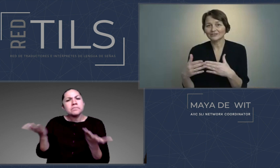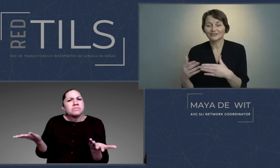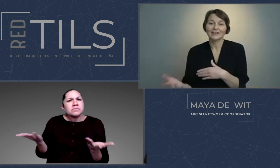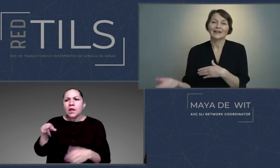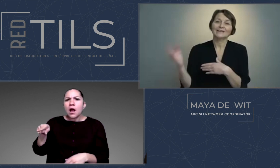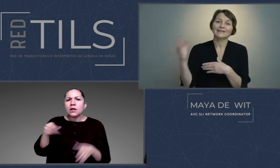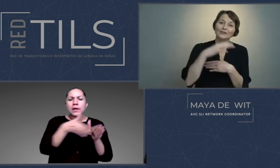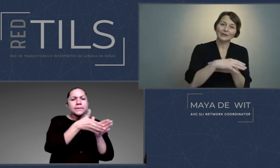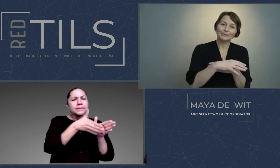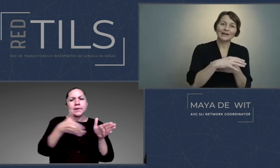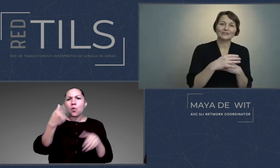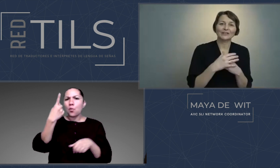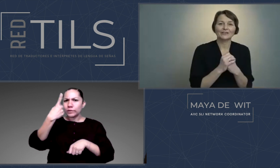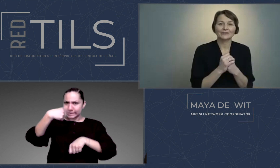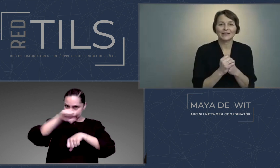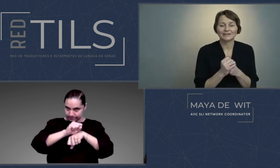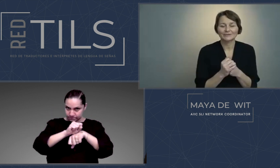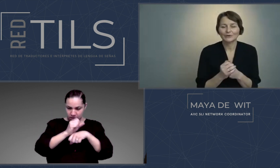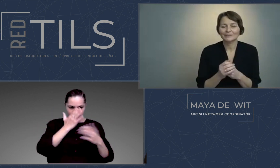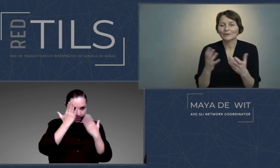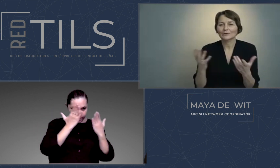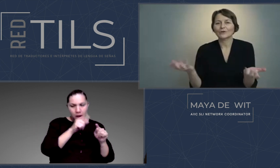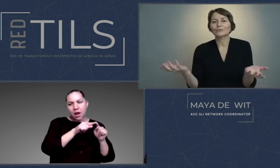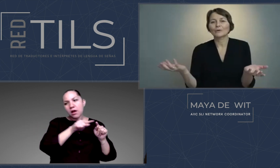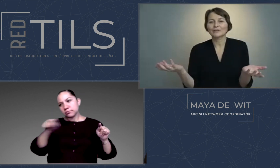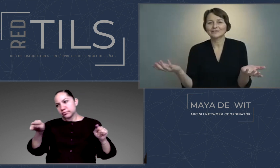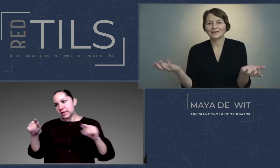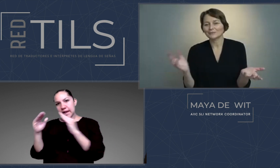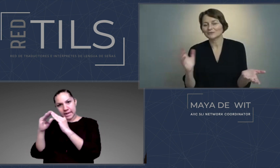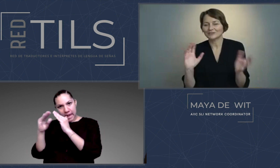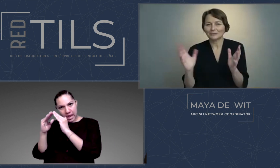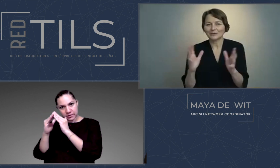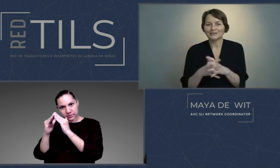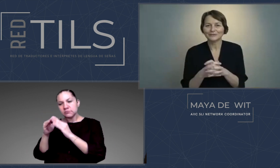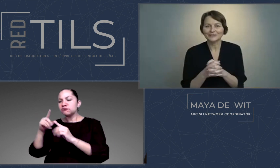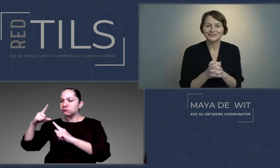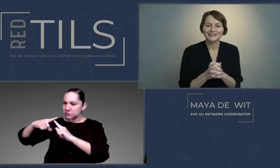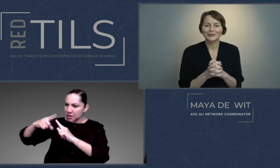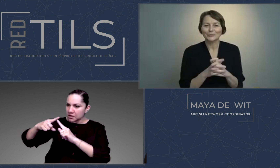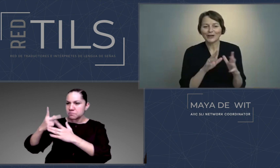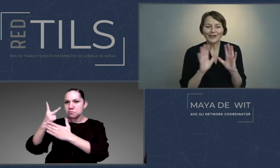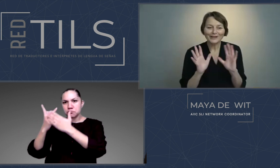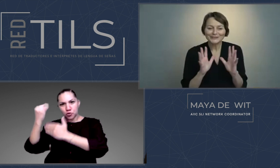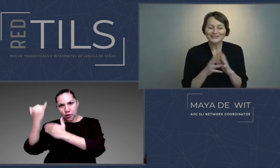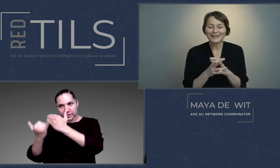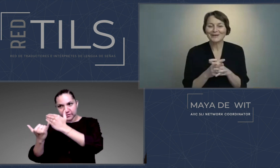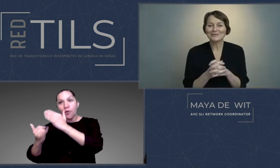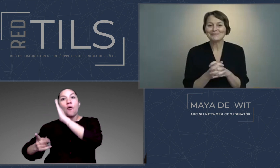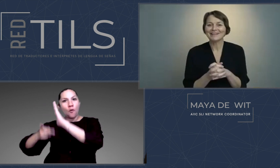tu casa, trabajas en línea, en proyectos y se vuelven a reunir. Bueno, pero ahora